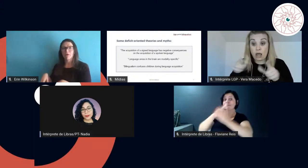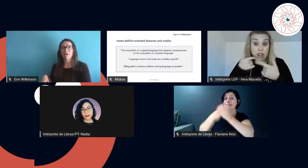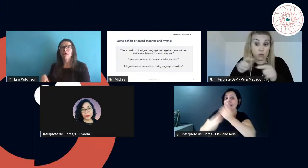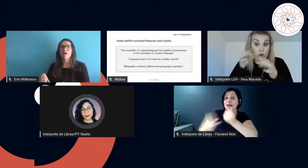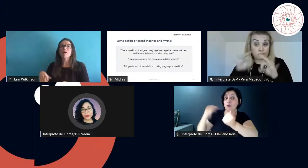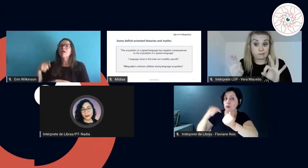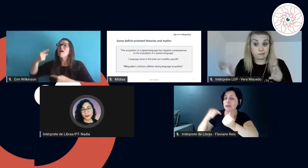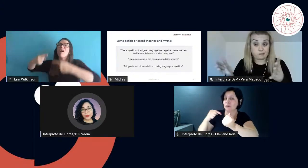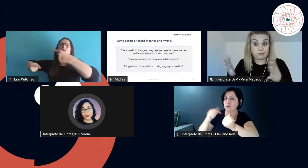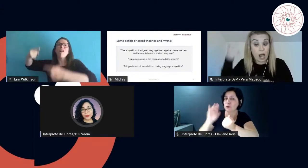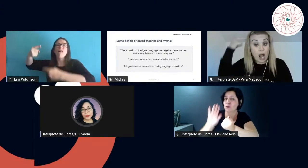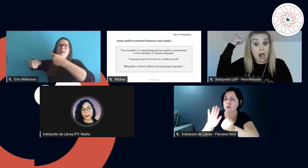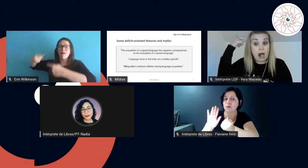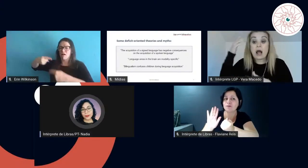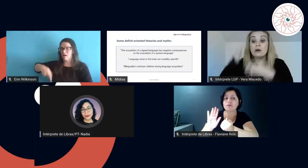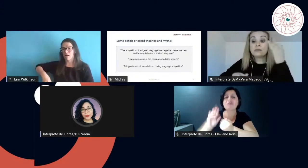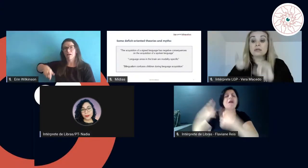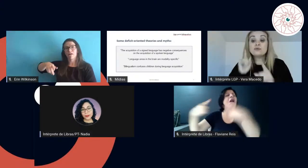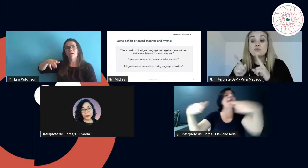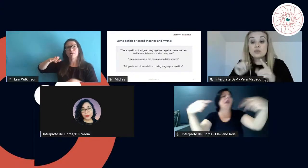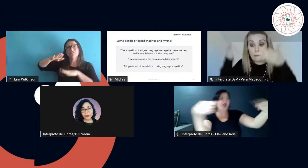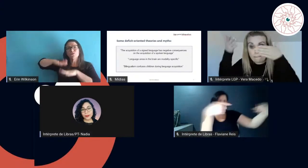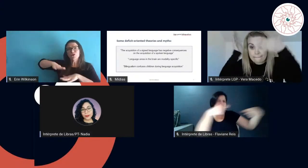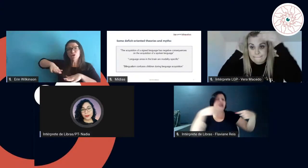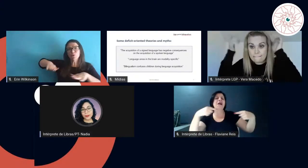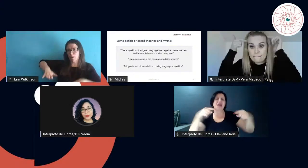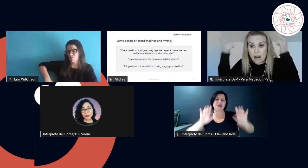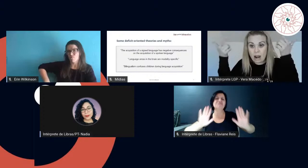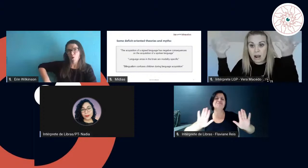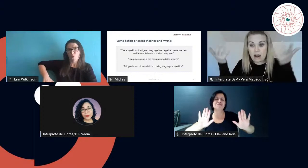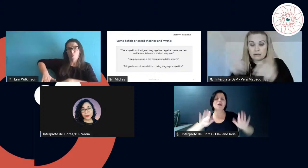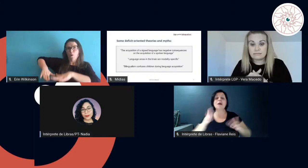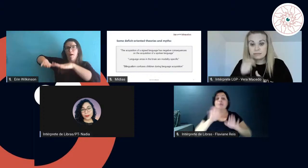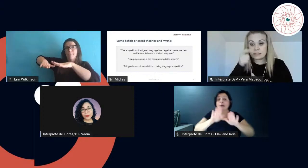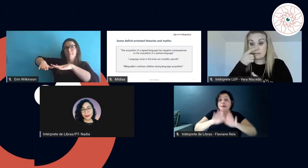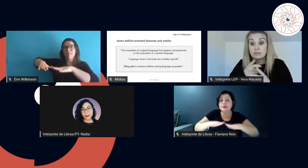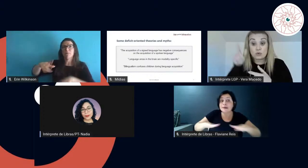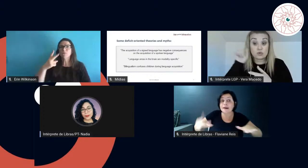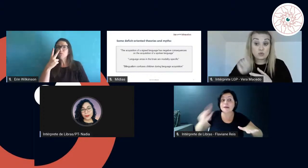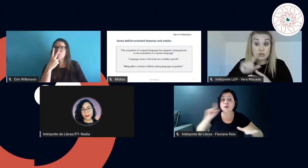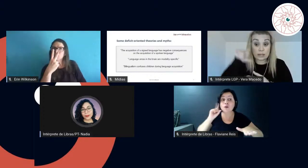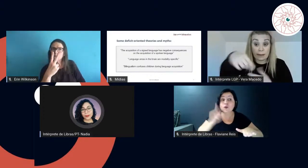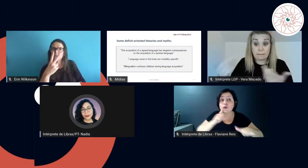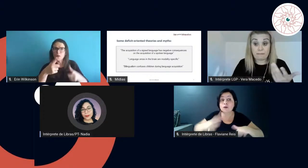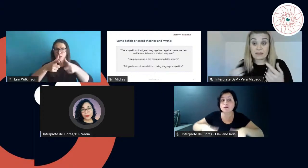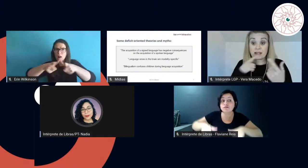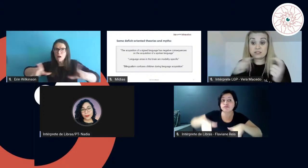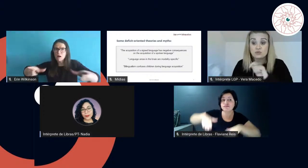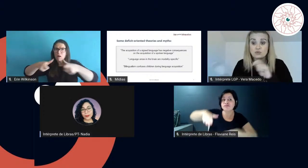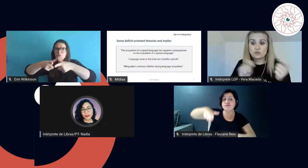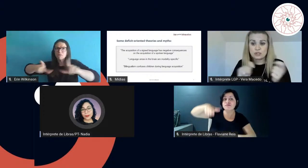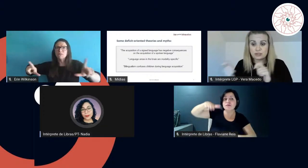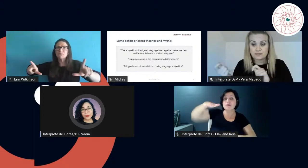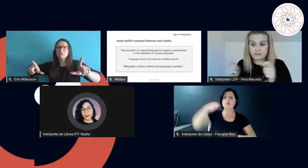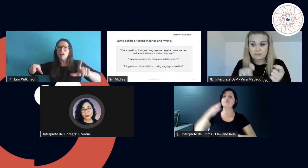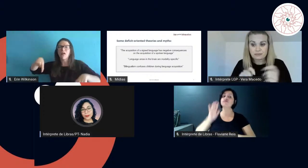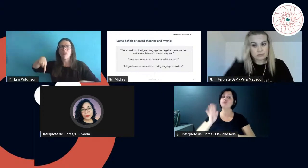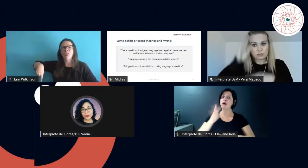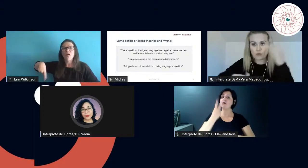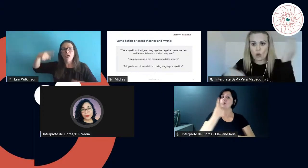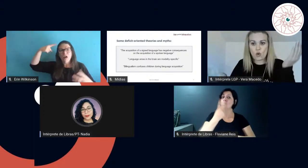dentro desse espaço mental desse indivíduo surdo? Bem, as discussões elas